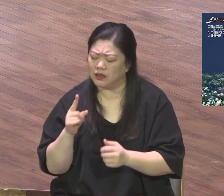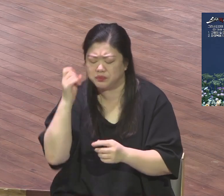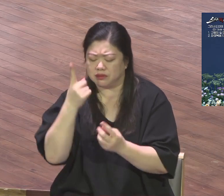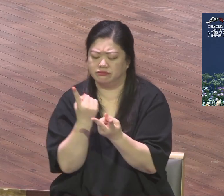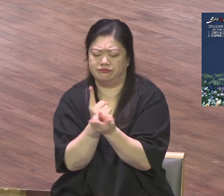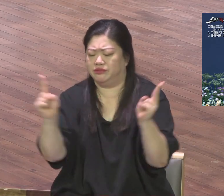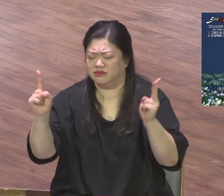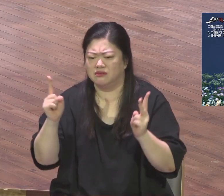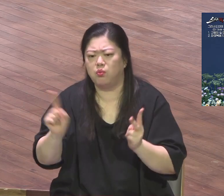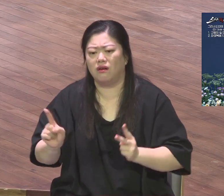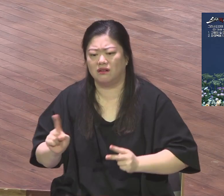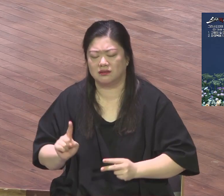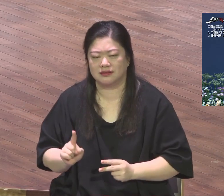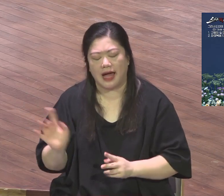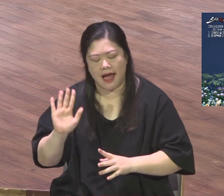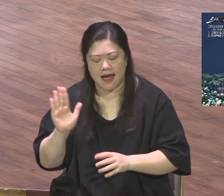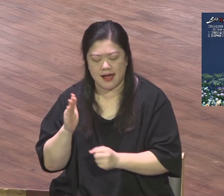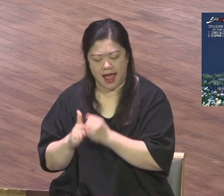여러분,